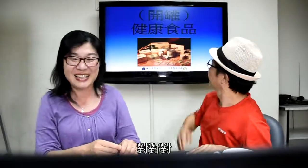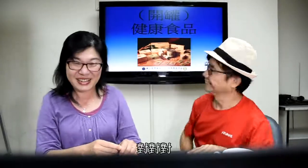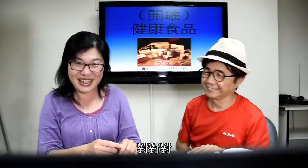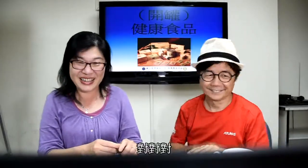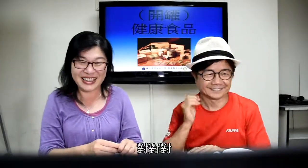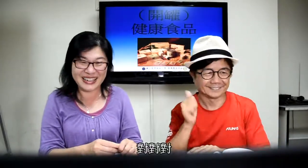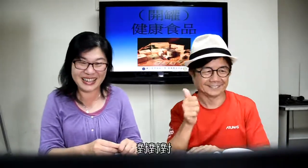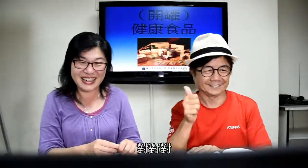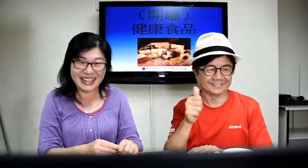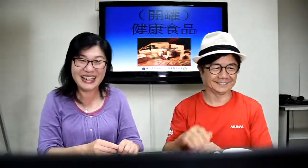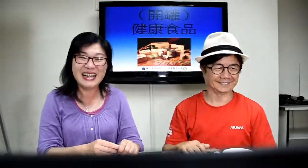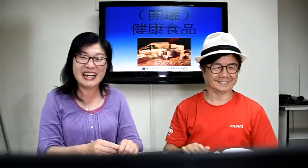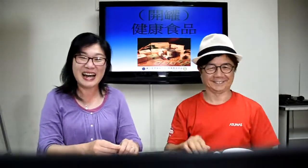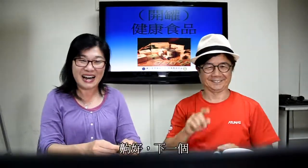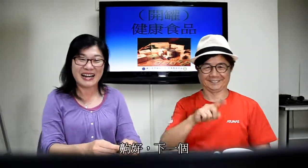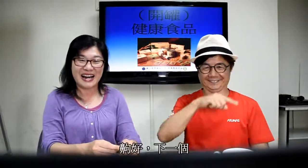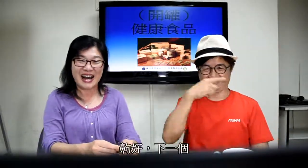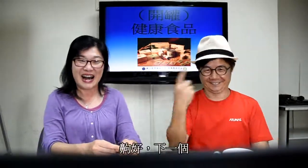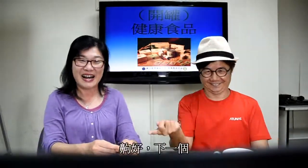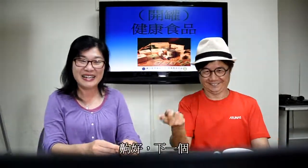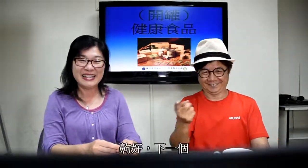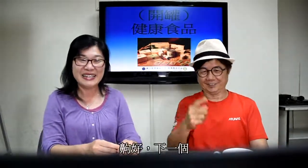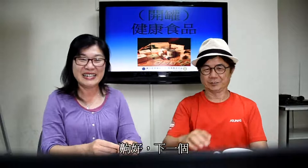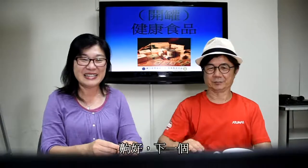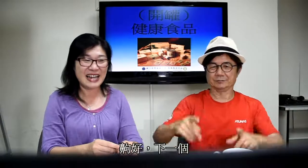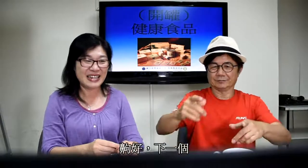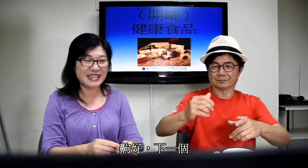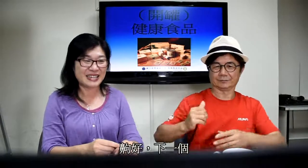对对对，哦，好，下一个。